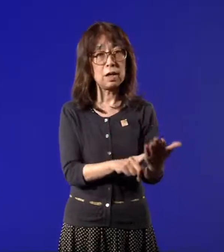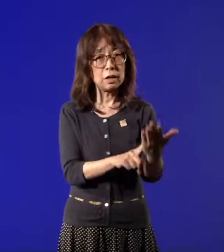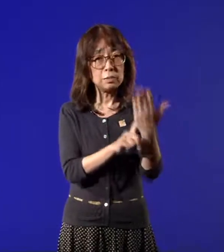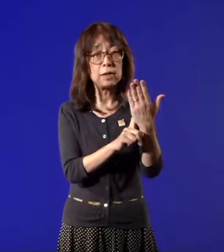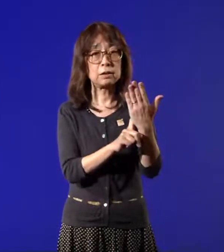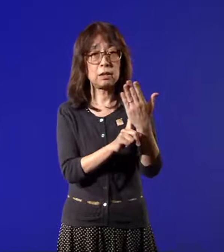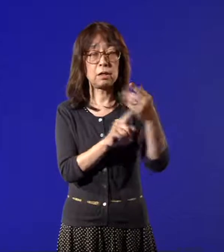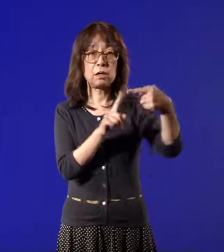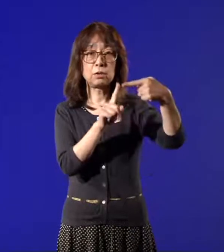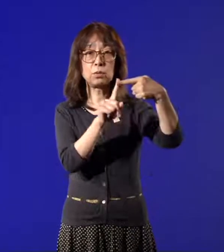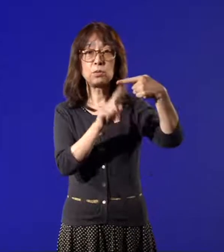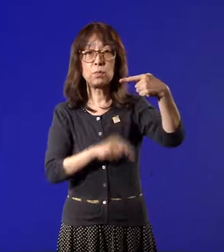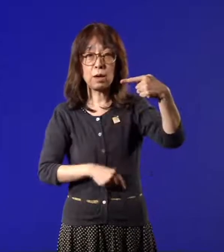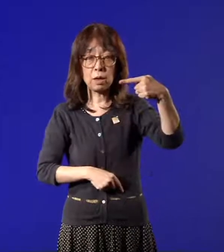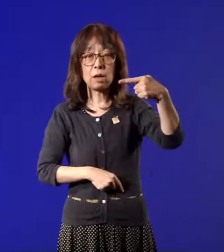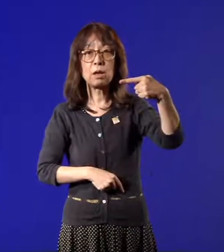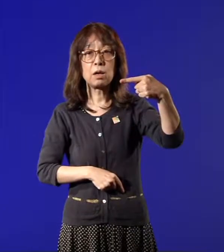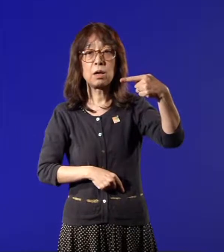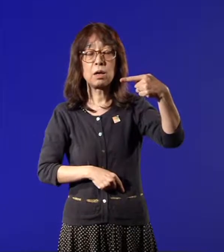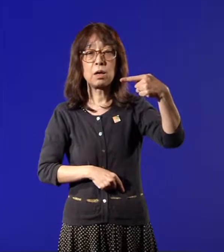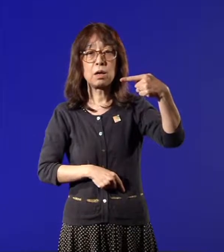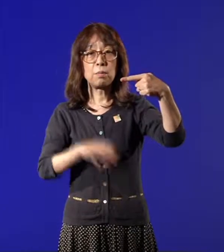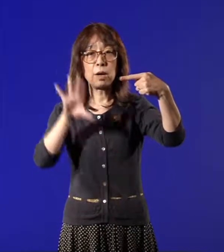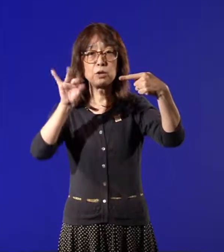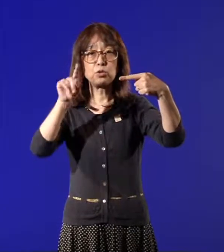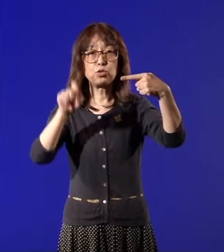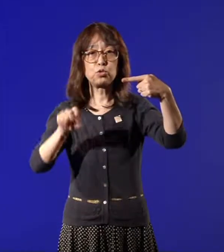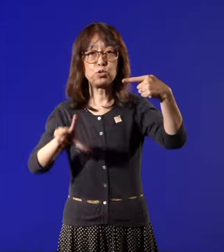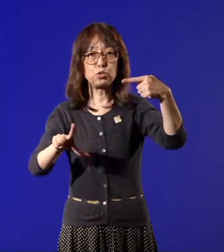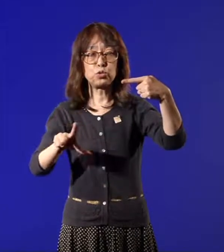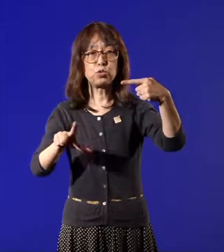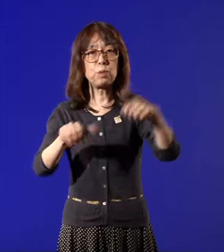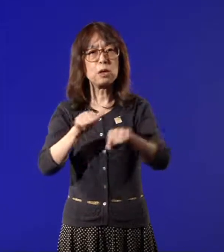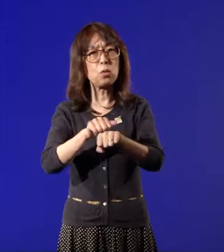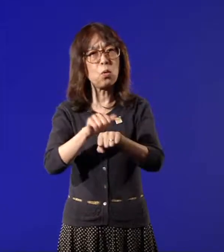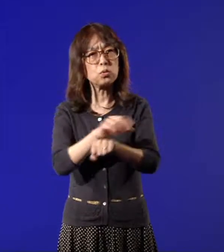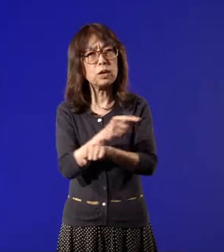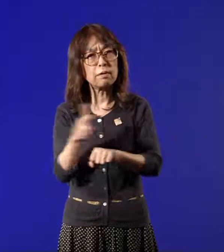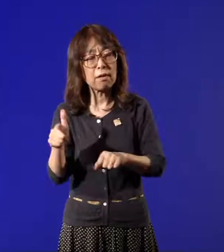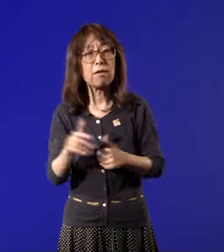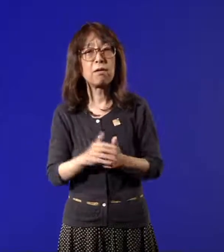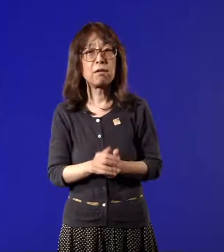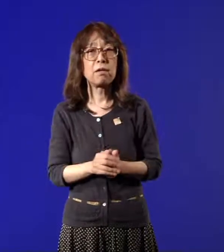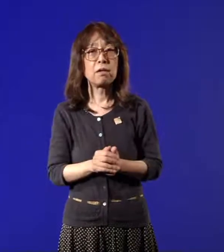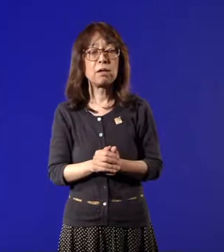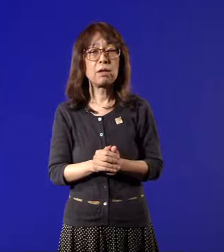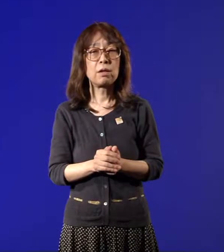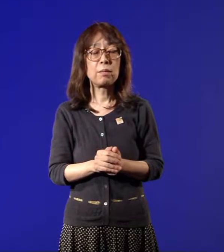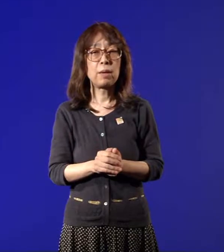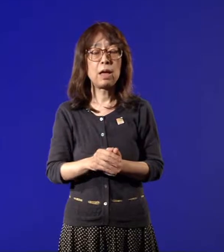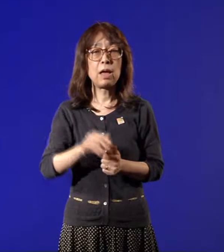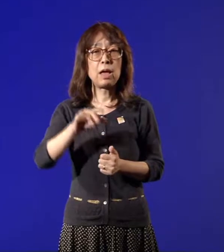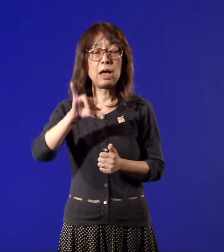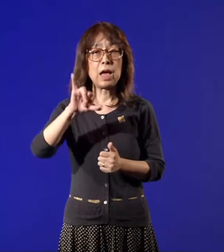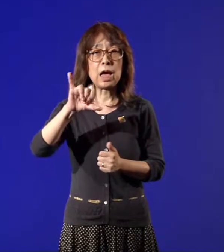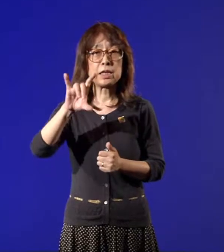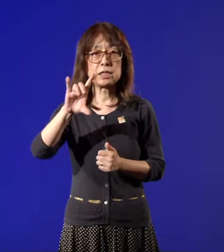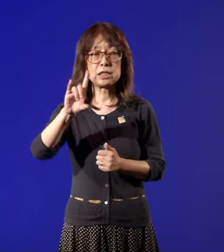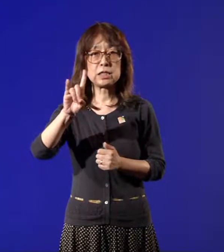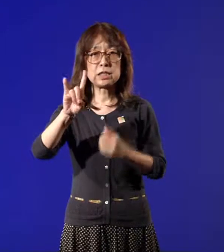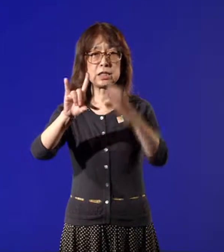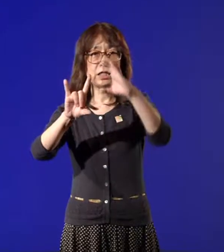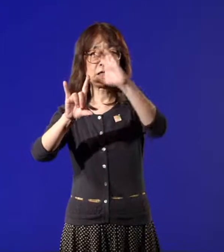つはツール道具立ての問題です。ICT のツ